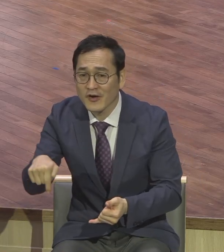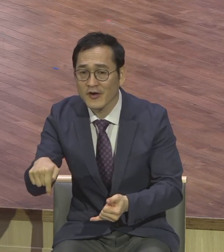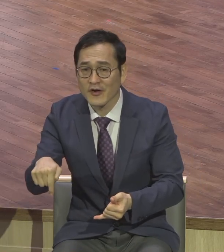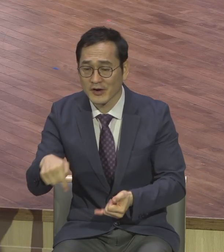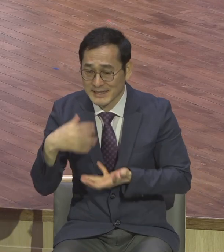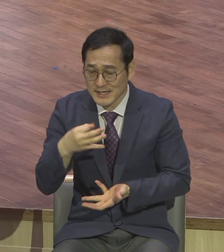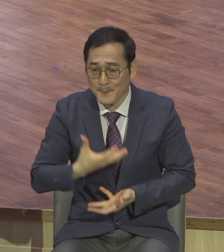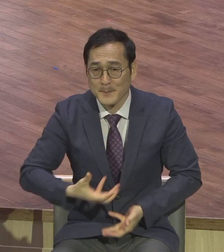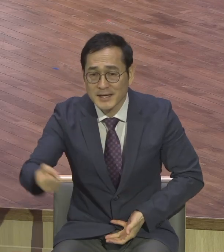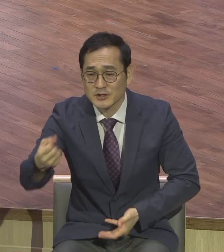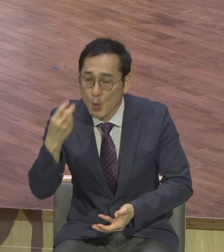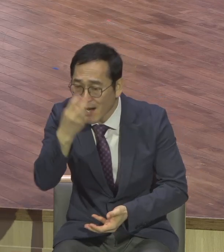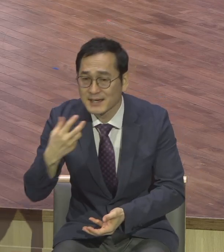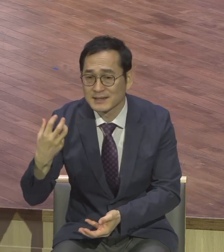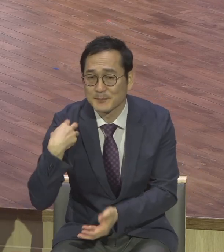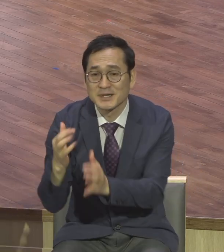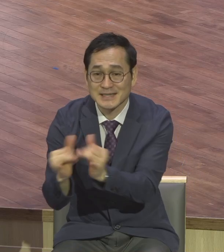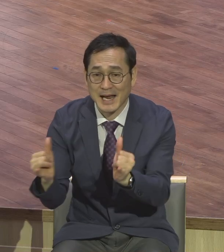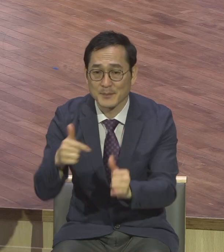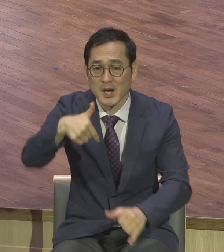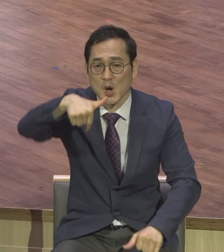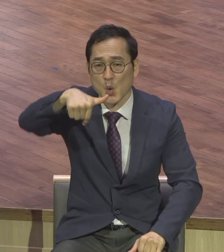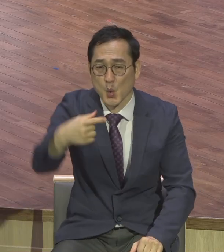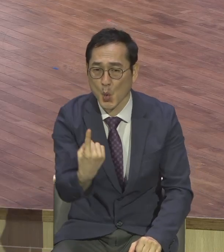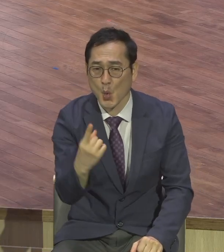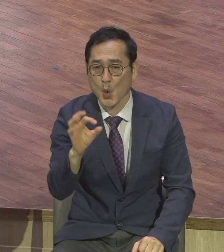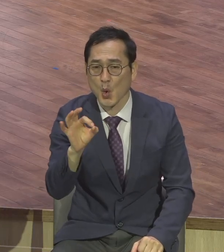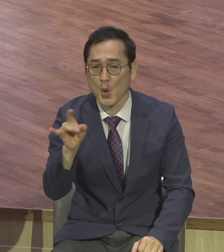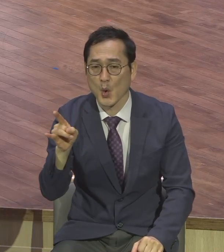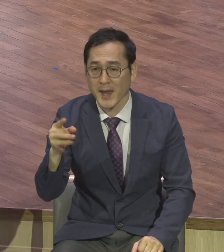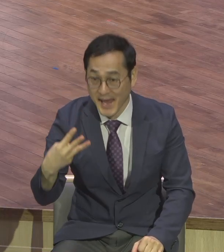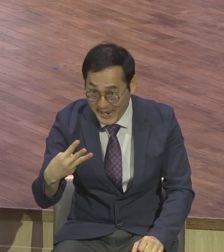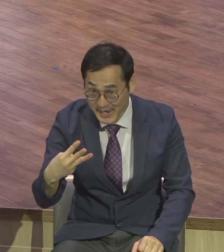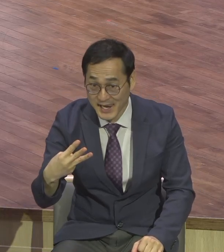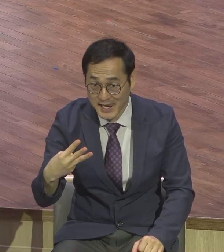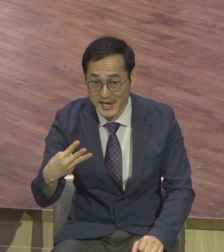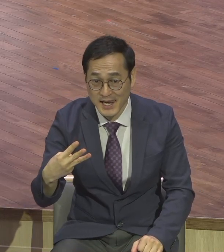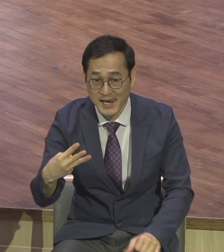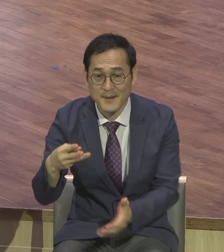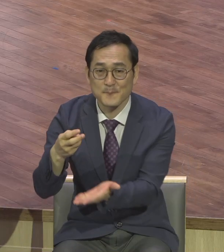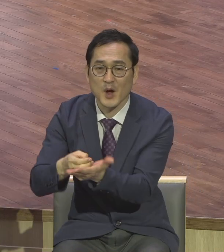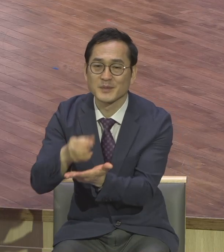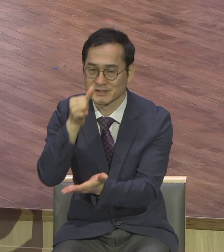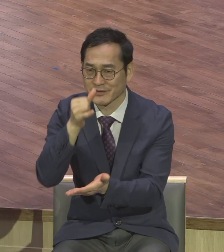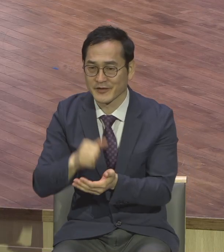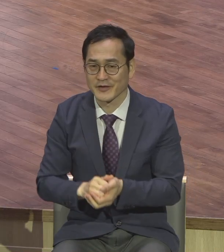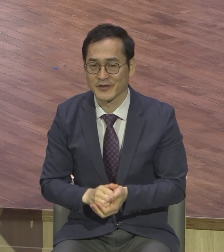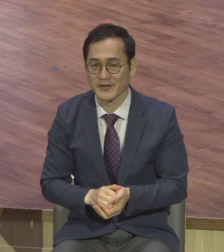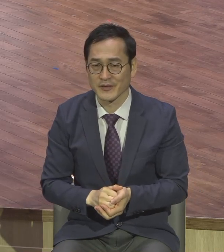자 고엘이라고 하는 이 제도가 있었어요. 계속 기업 물을 수 있도록.